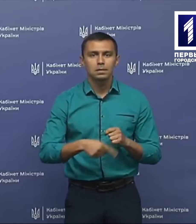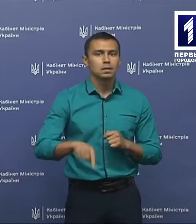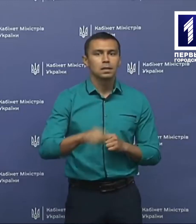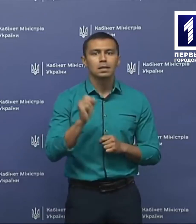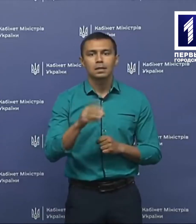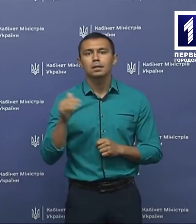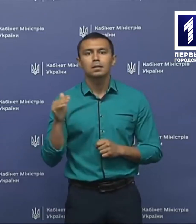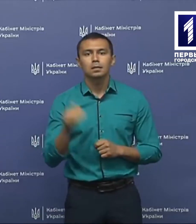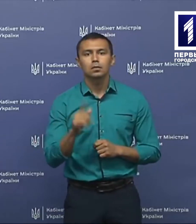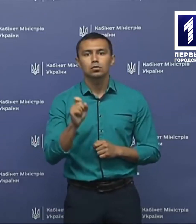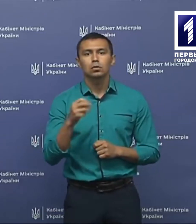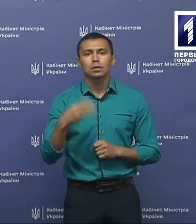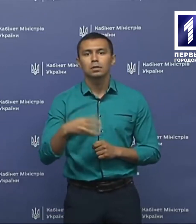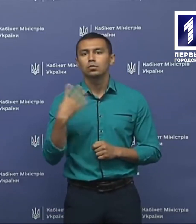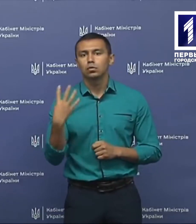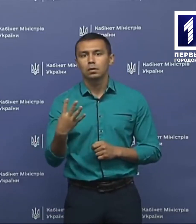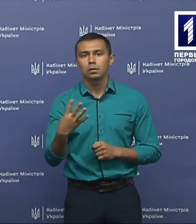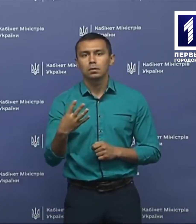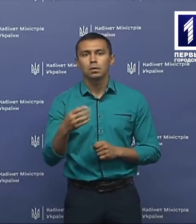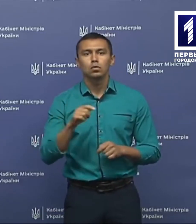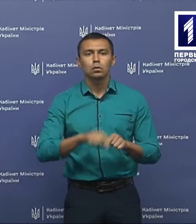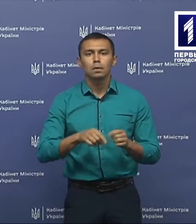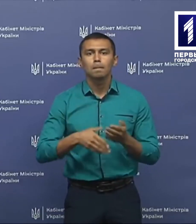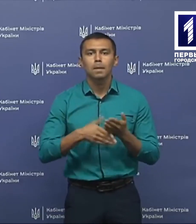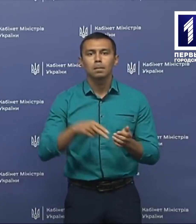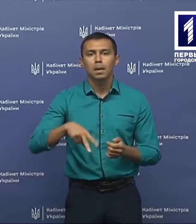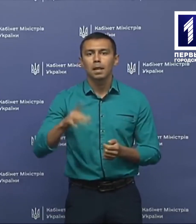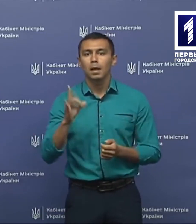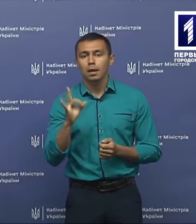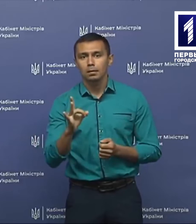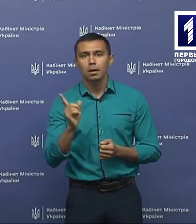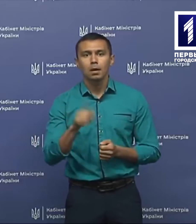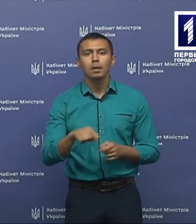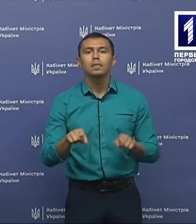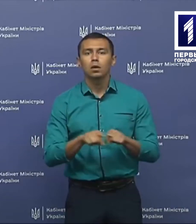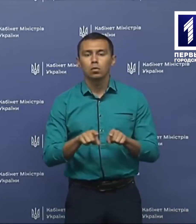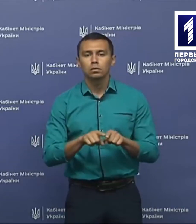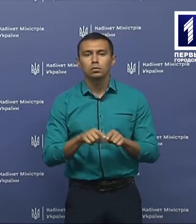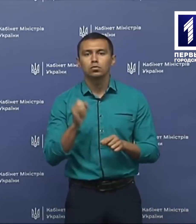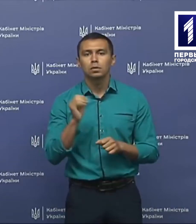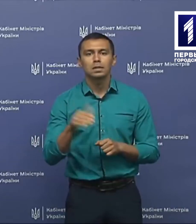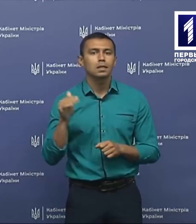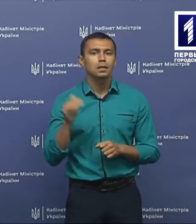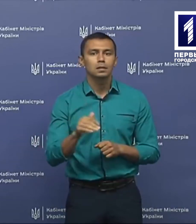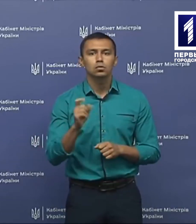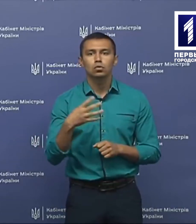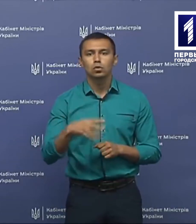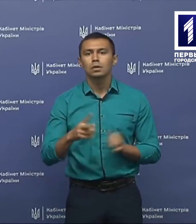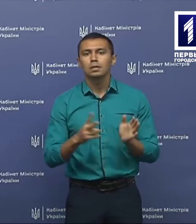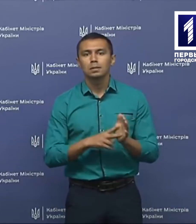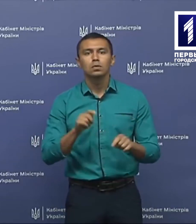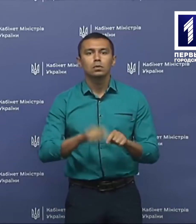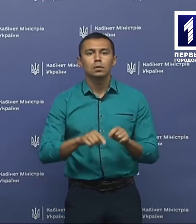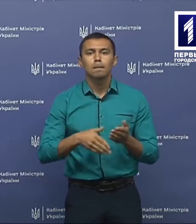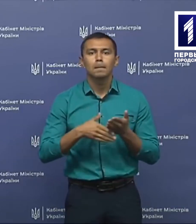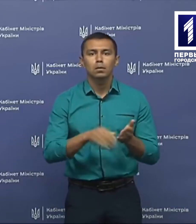них 13 134 дослідження методом ПЛР, а також 14 147